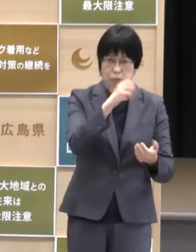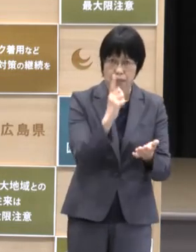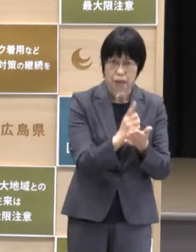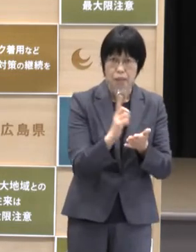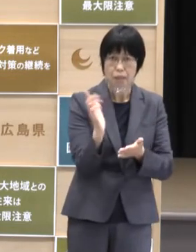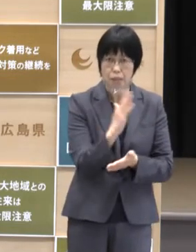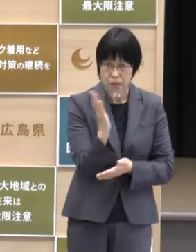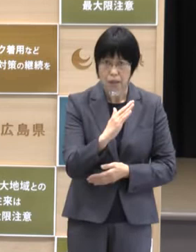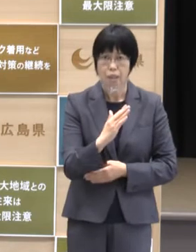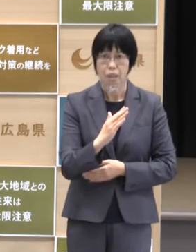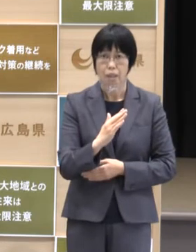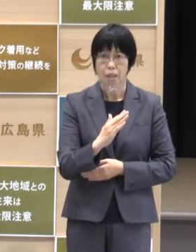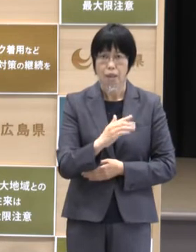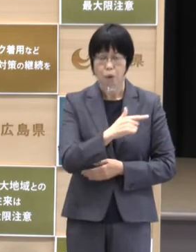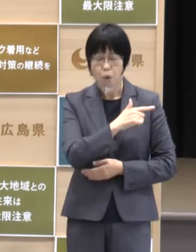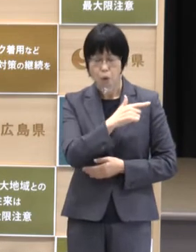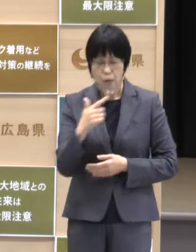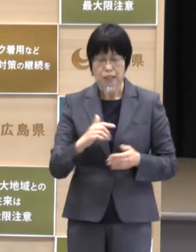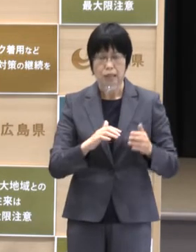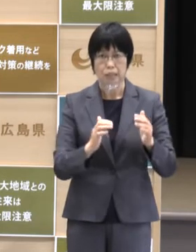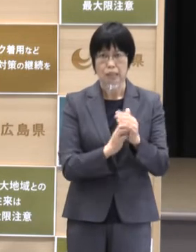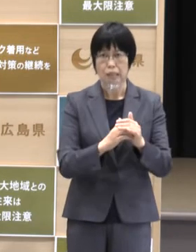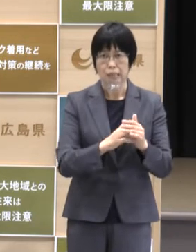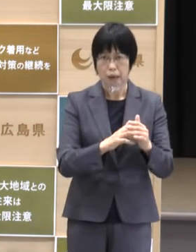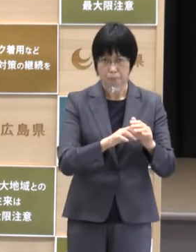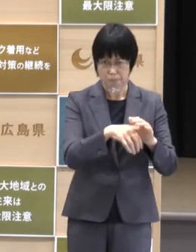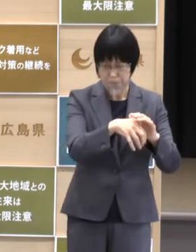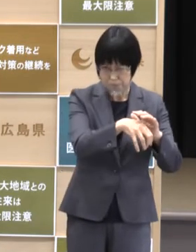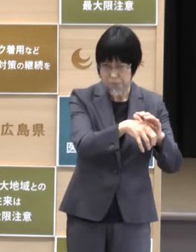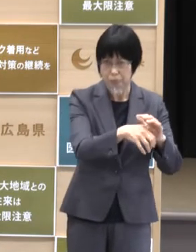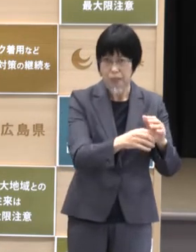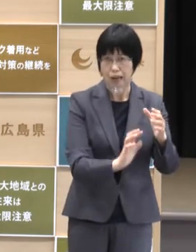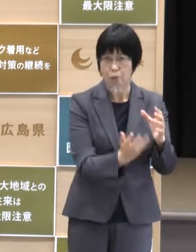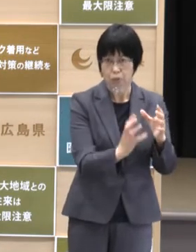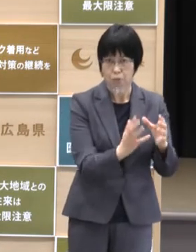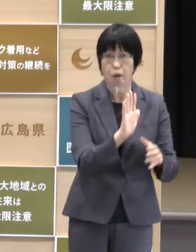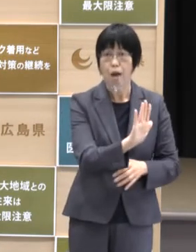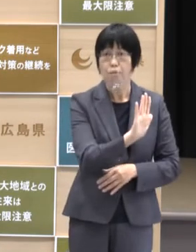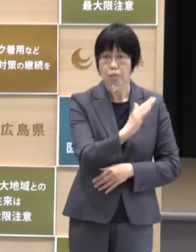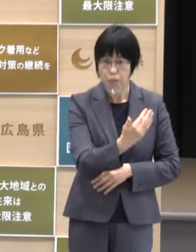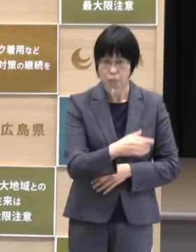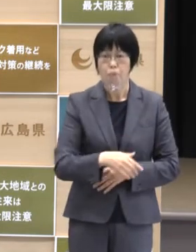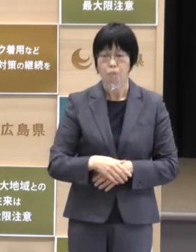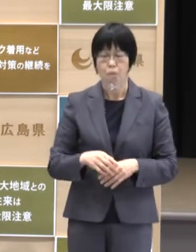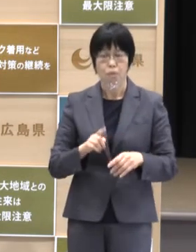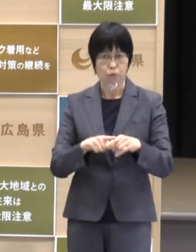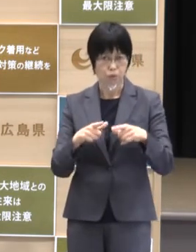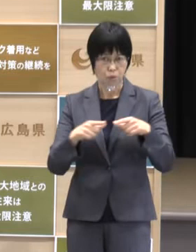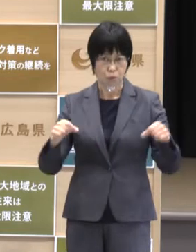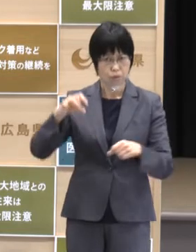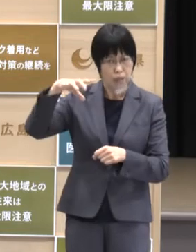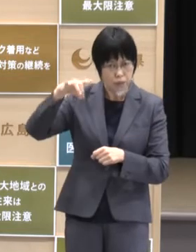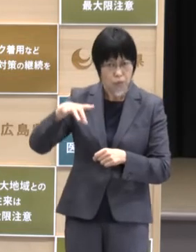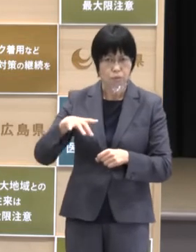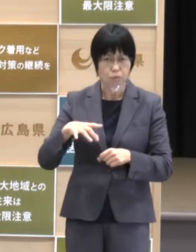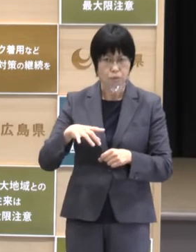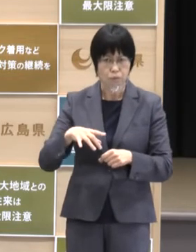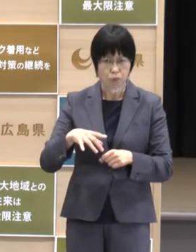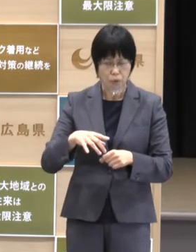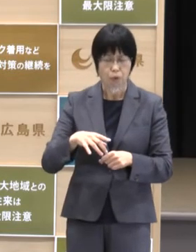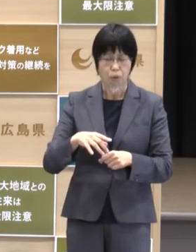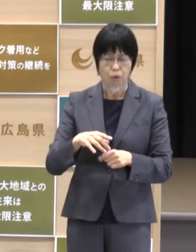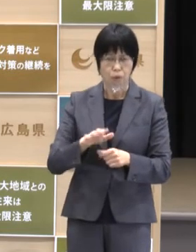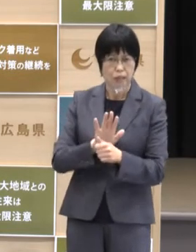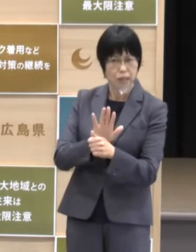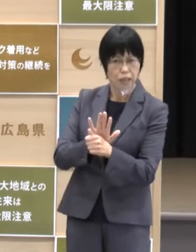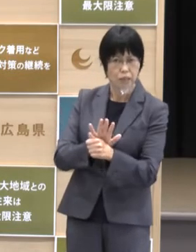きな石炭火力なんかもあるんですけれども、中国地方のこの電力を支えていただいているという観点